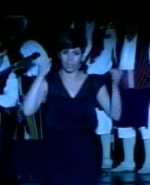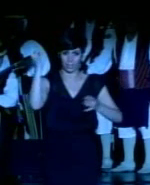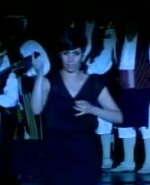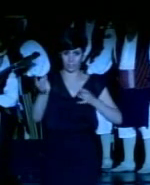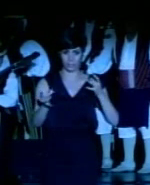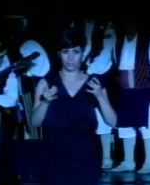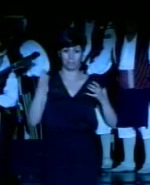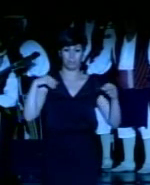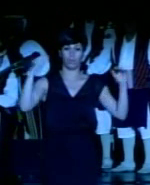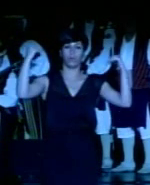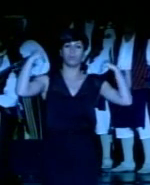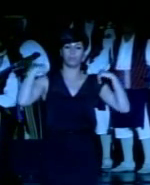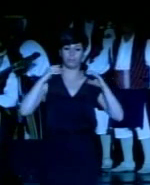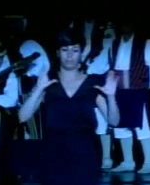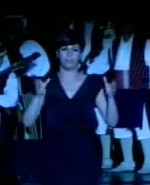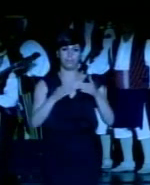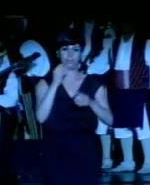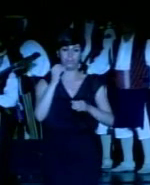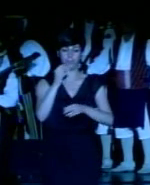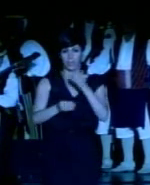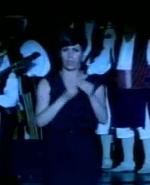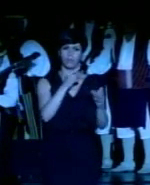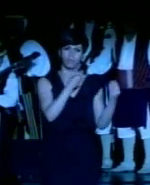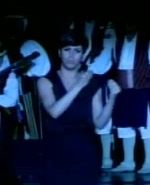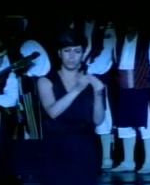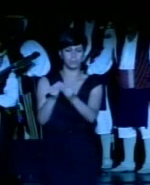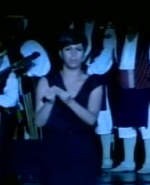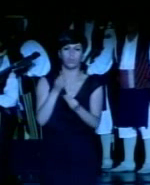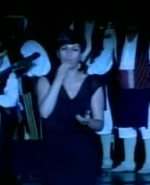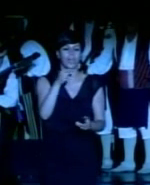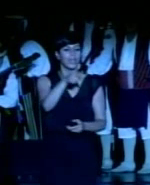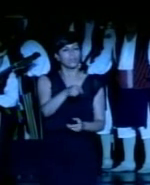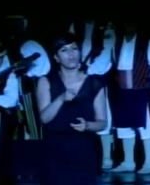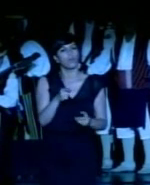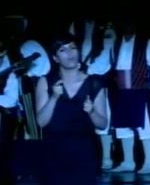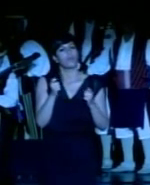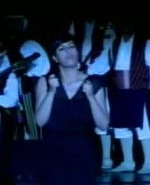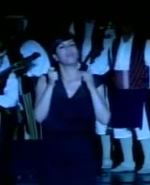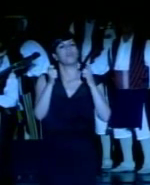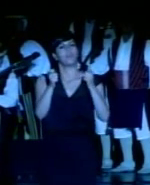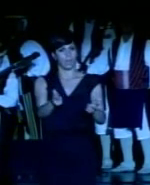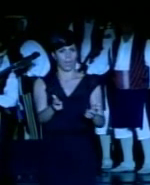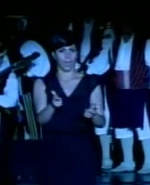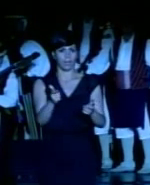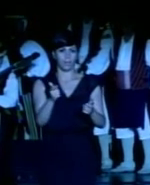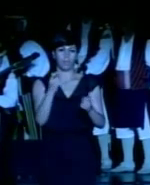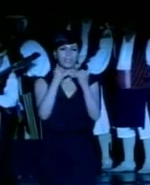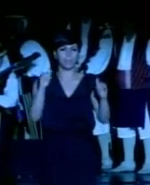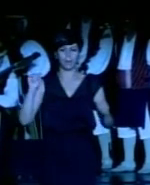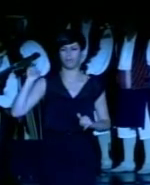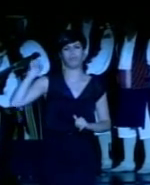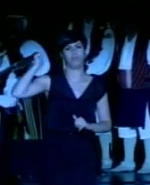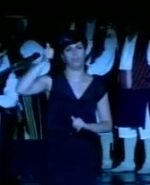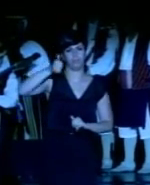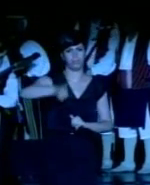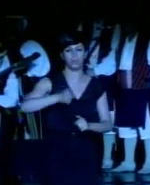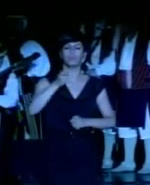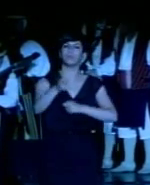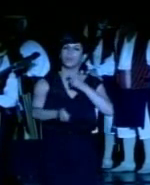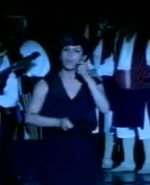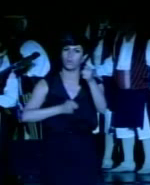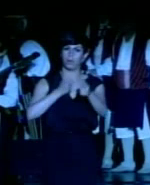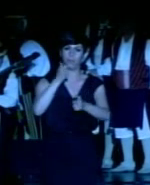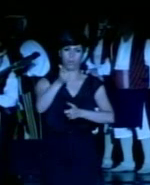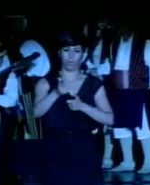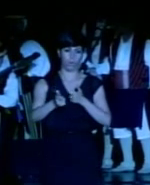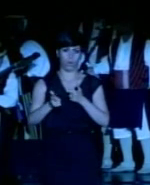realizadas por el festival, y creemos que es lo que ha contribuido a que se mantenga en el tiempo, pudiendo ir creciendo